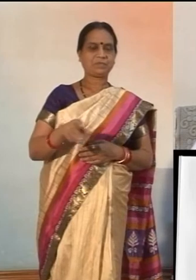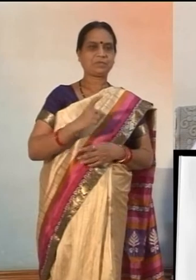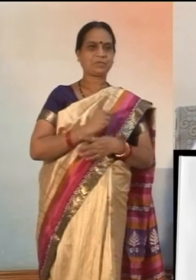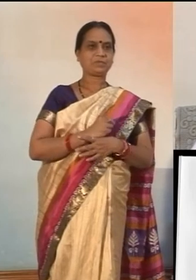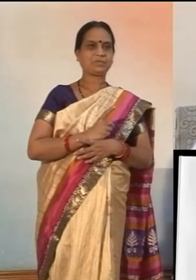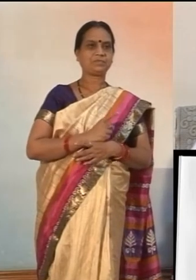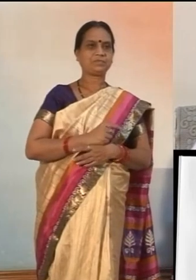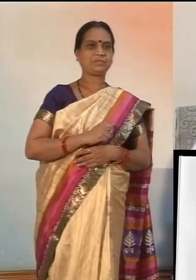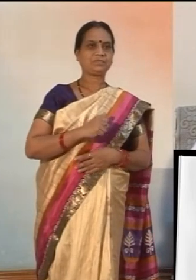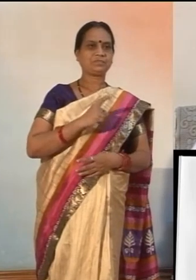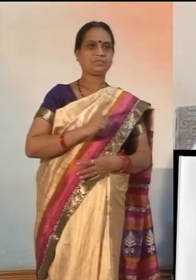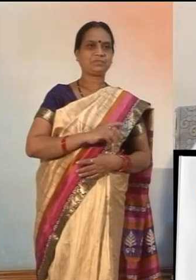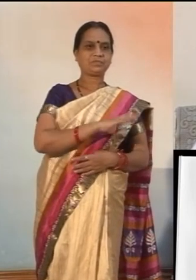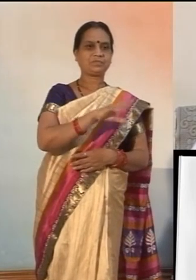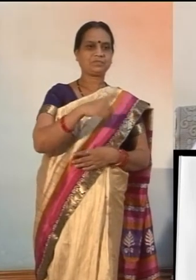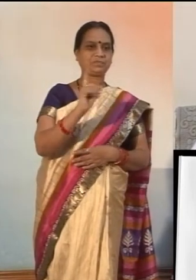उनके शिक्षक